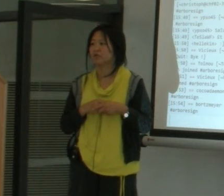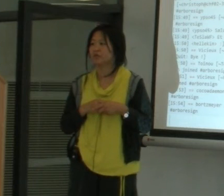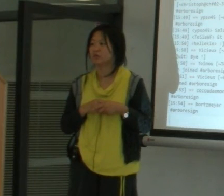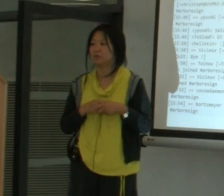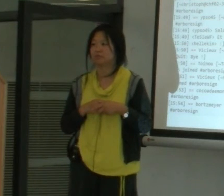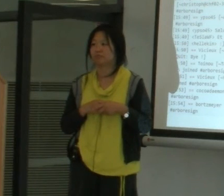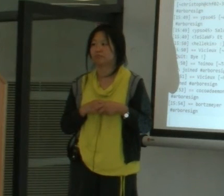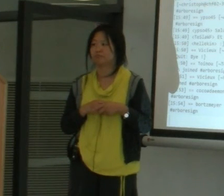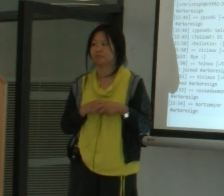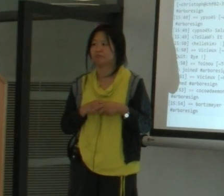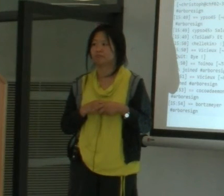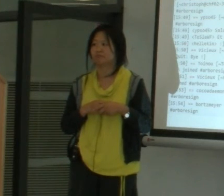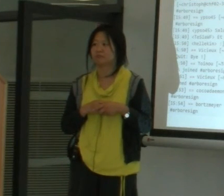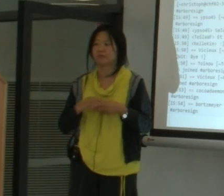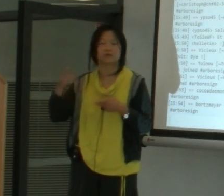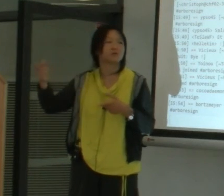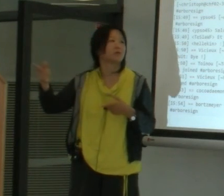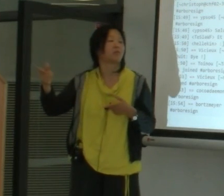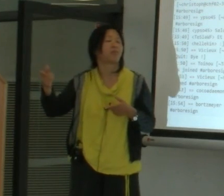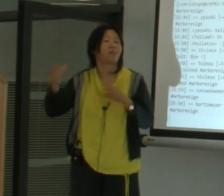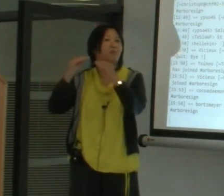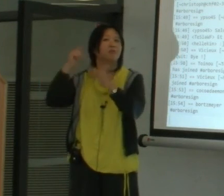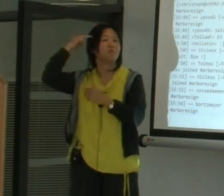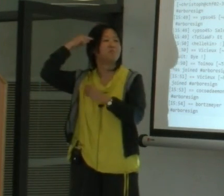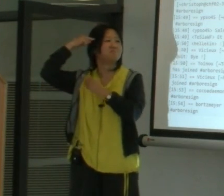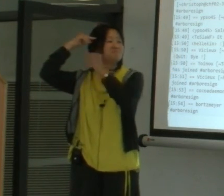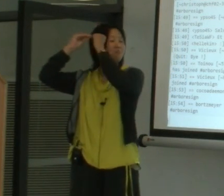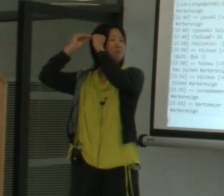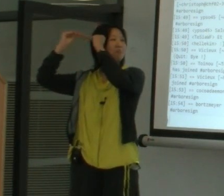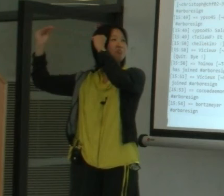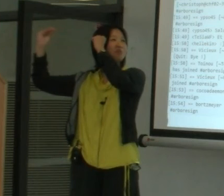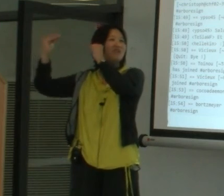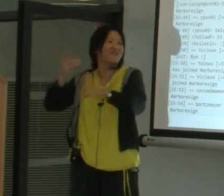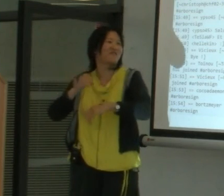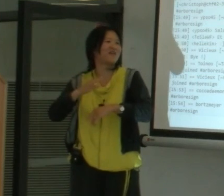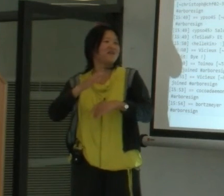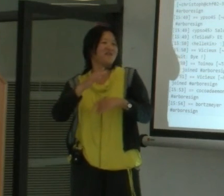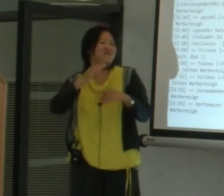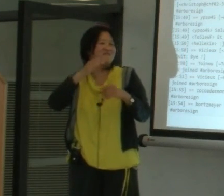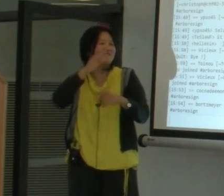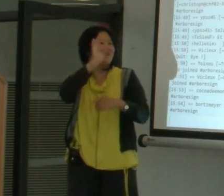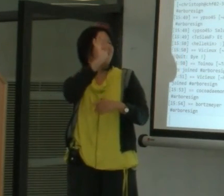et le Fondation. Fab Lab. Fab Lab. Moi, pas comprendre Fab Lab.